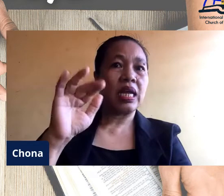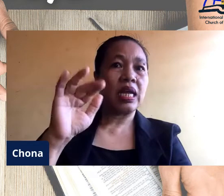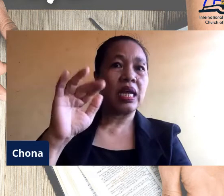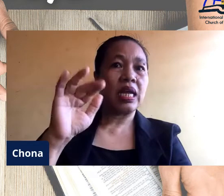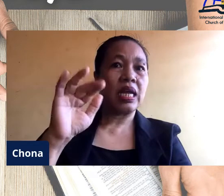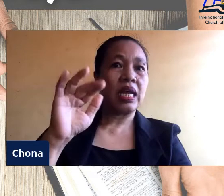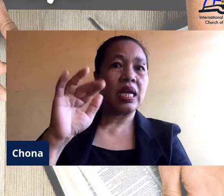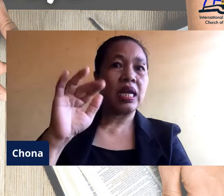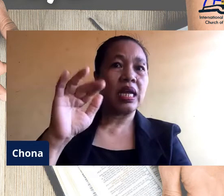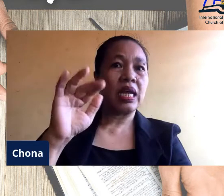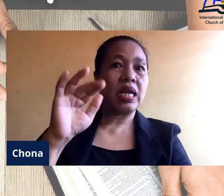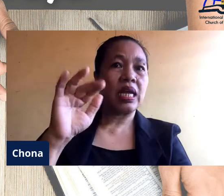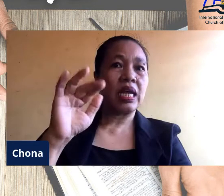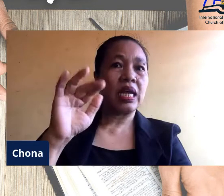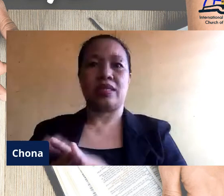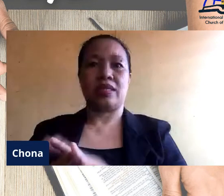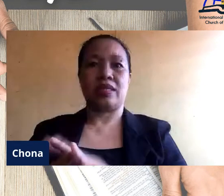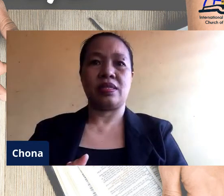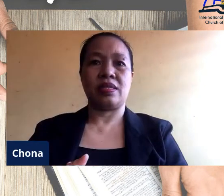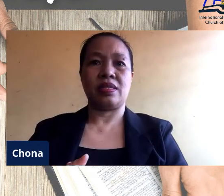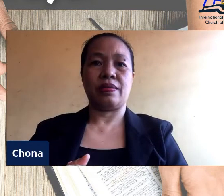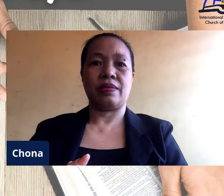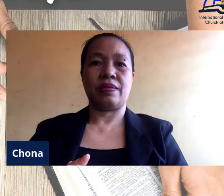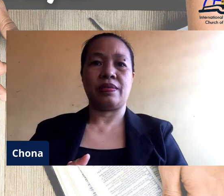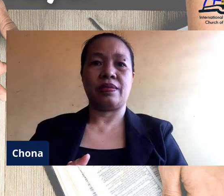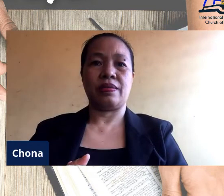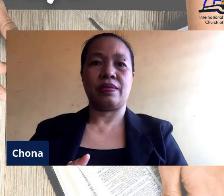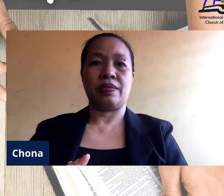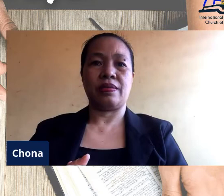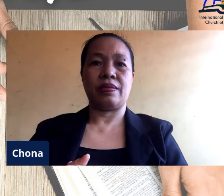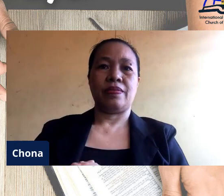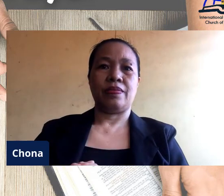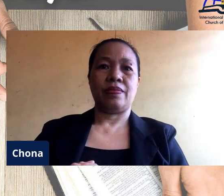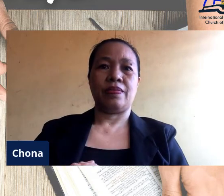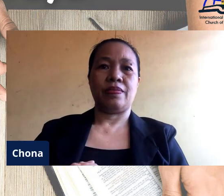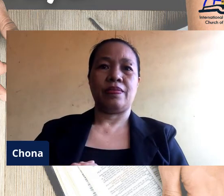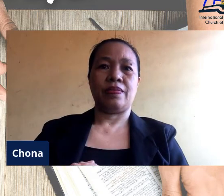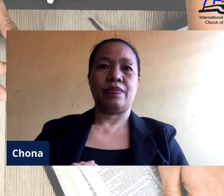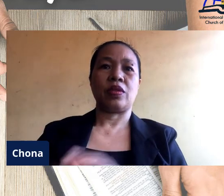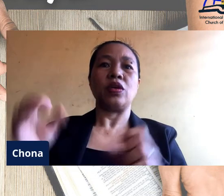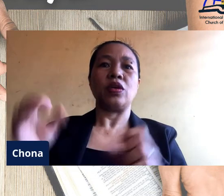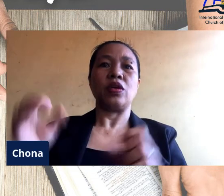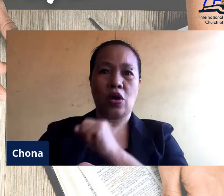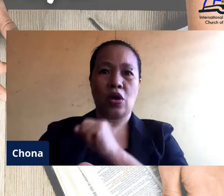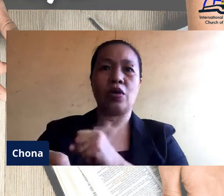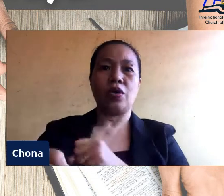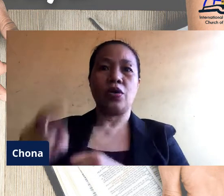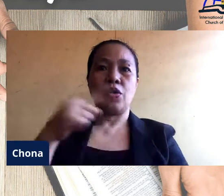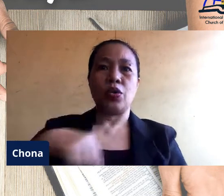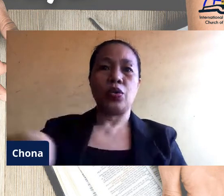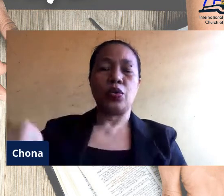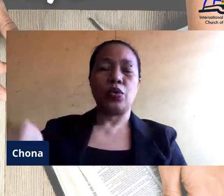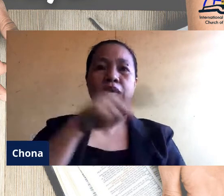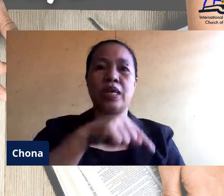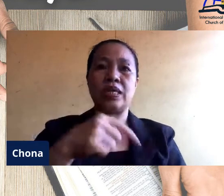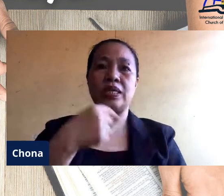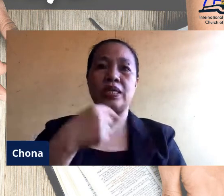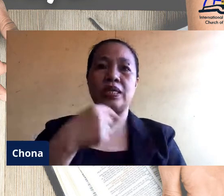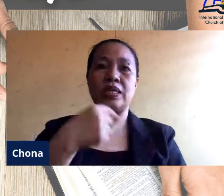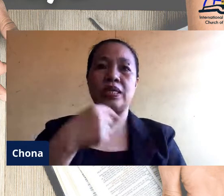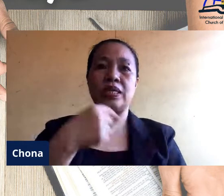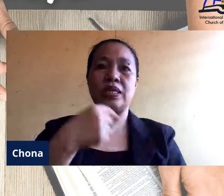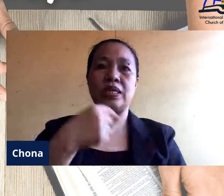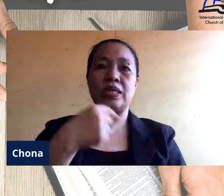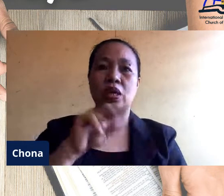was sympathetic with the Chief Justice. Sabi po niya, "Don't worry, Chief Justice." Sabi po nung